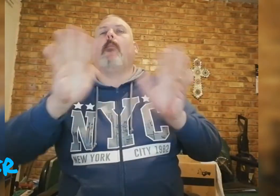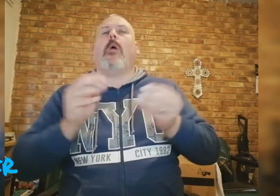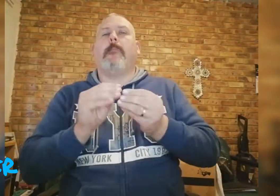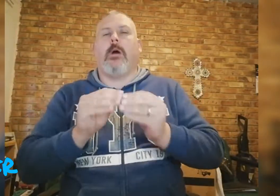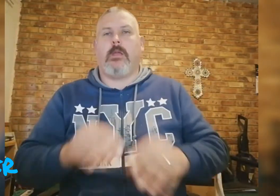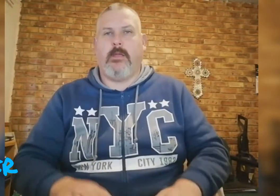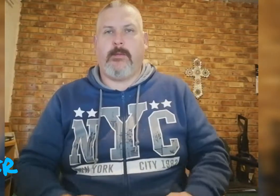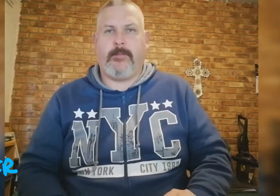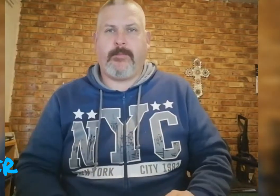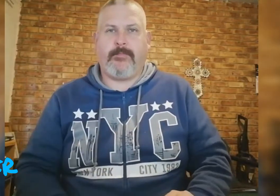mooi maak.